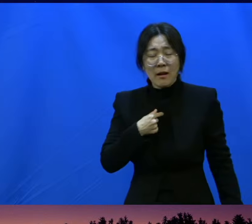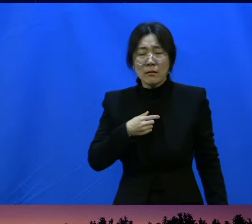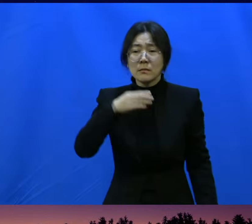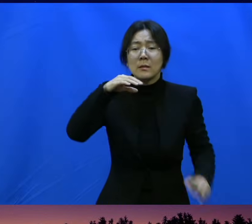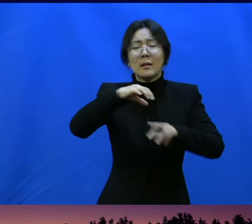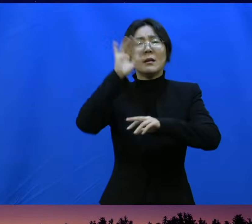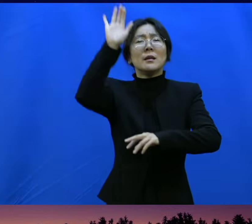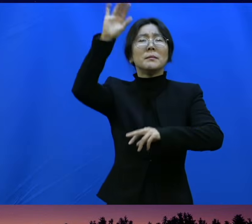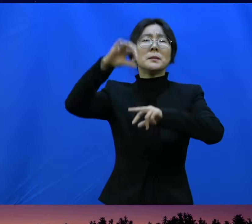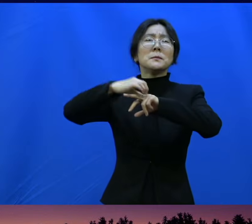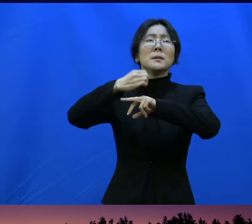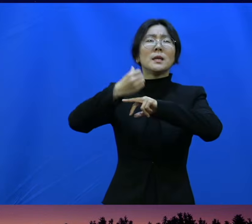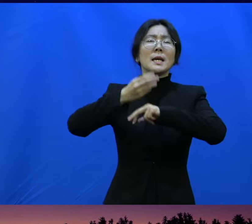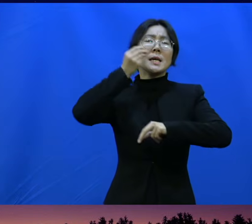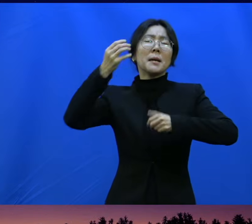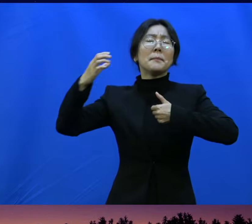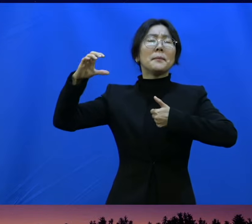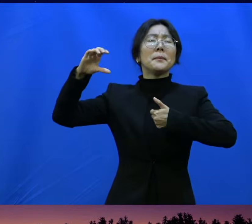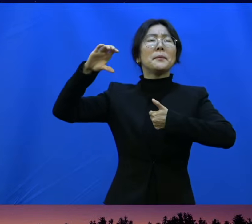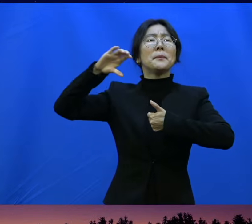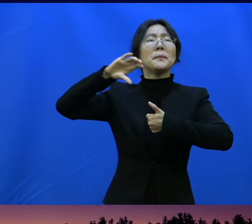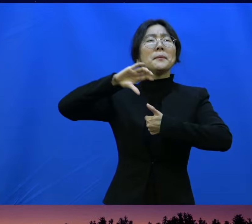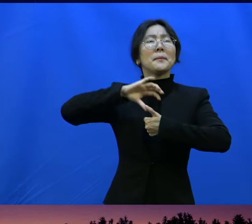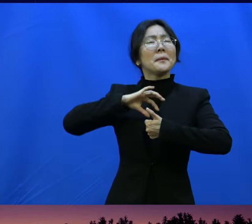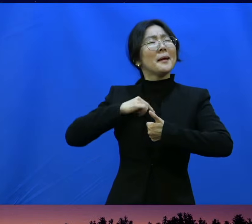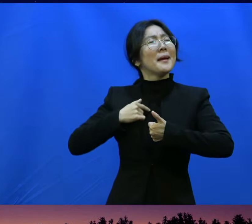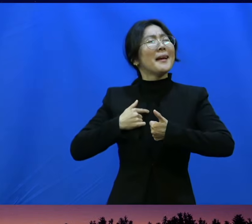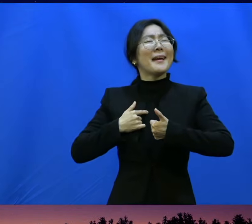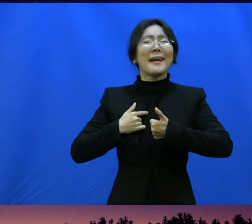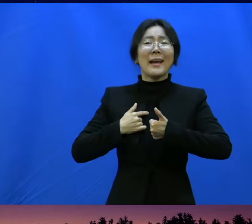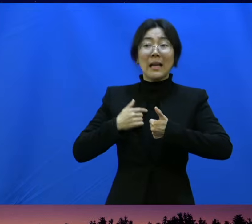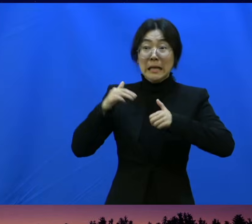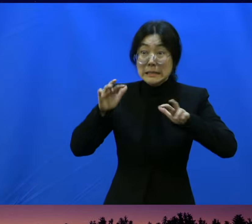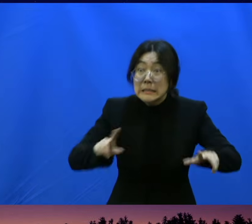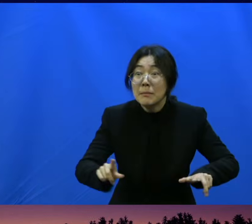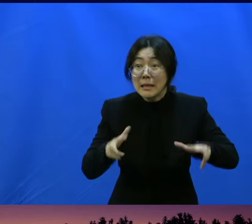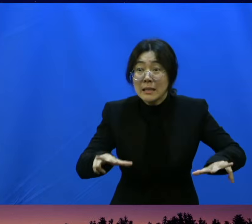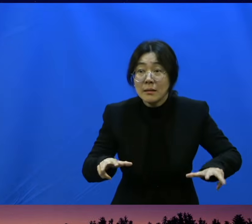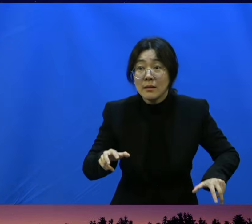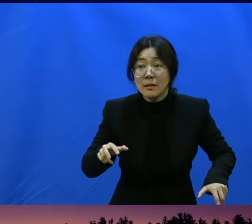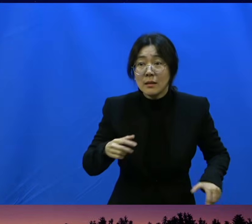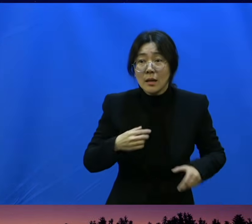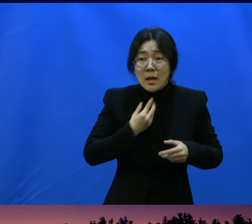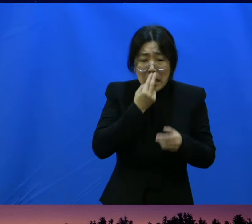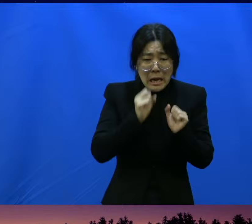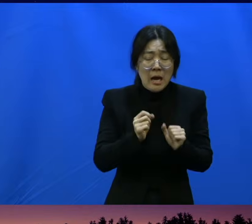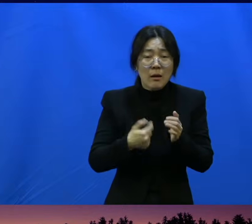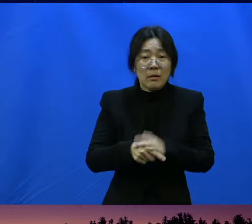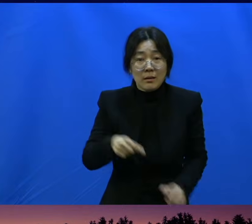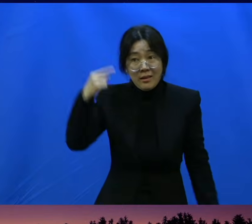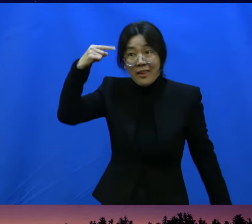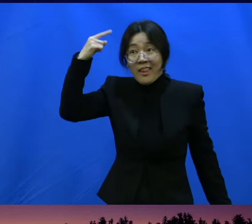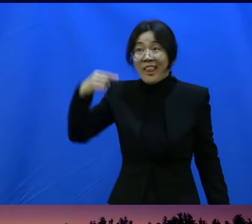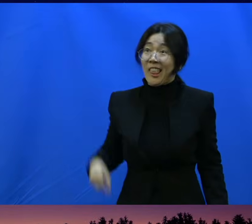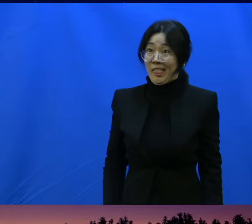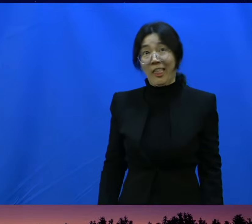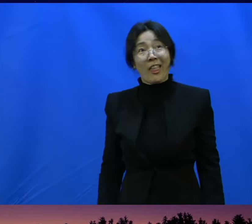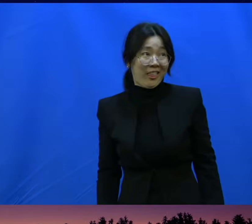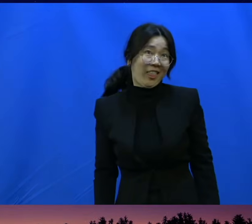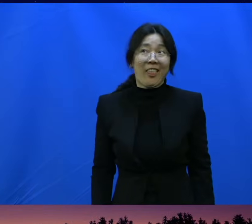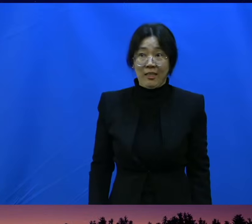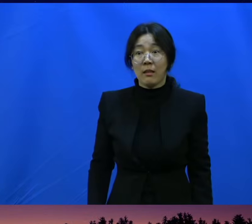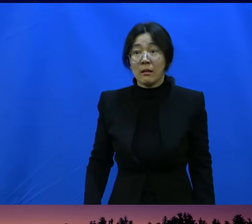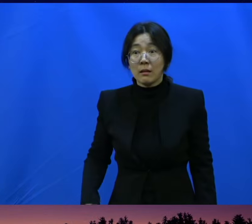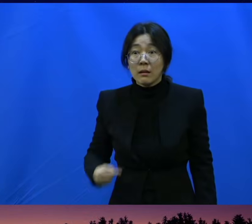모습을. 아마 죽고 싶었을 거예요. 죽지 못해 살아야 하는 상태까지 간 거예요. 여러분, 인생이 이렇게 하는